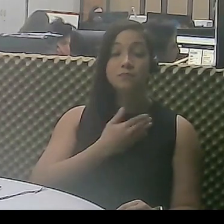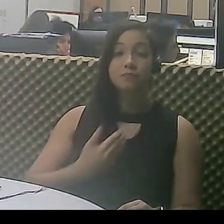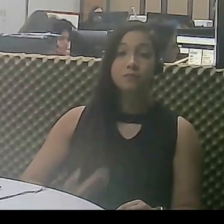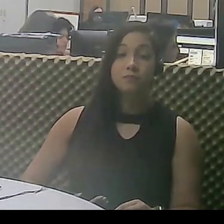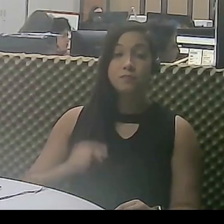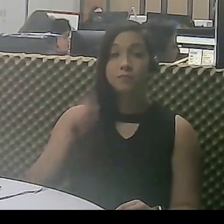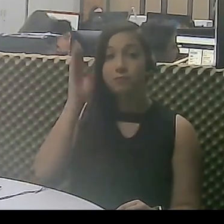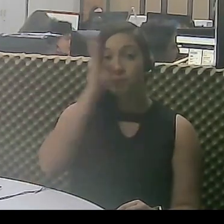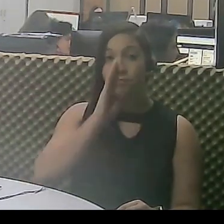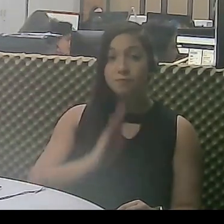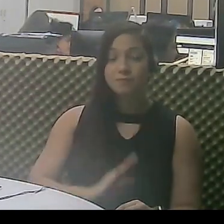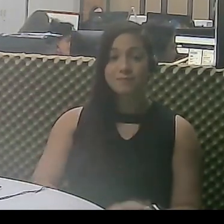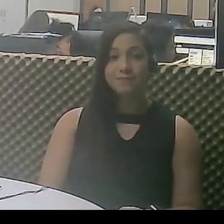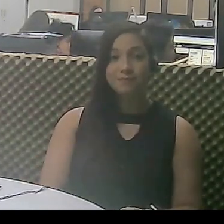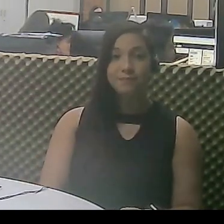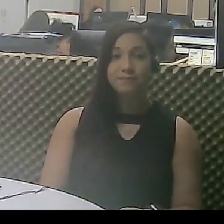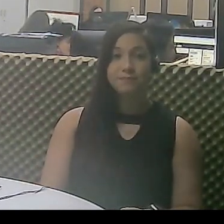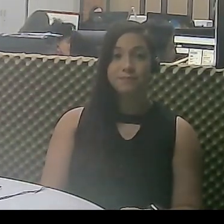ouvisaude@uberlandia.mg.gov.br.